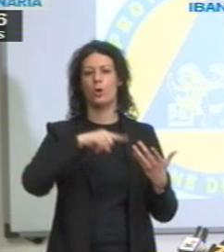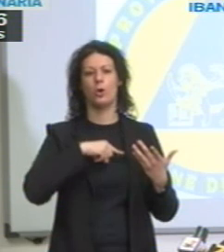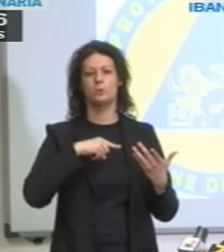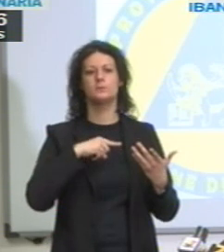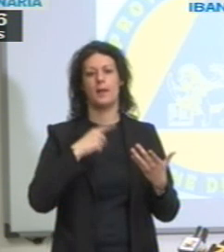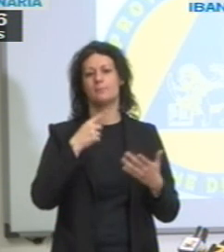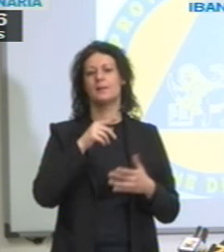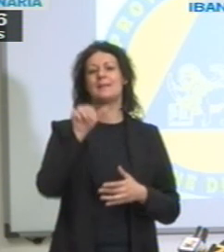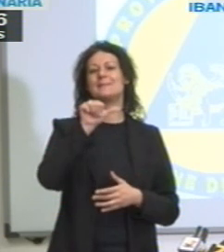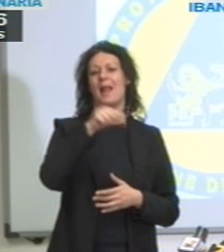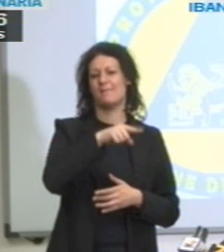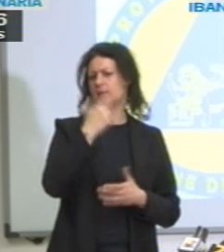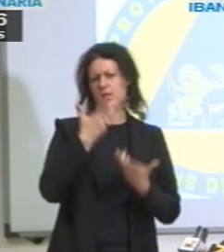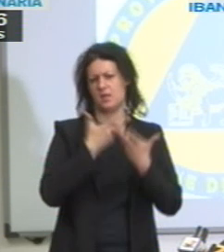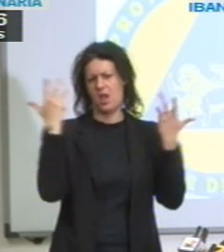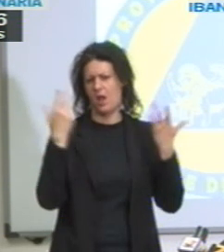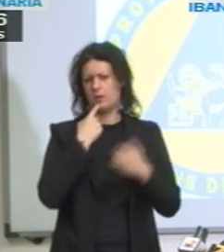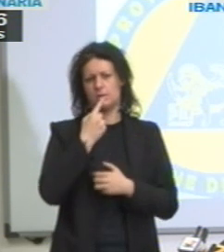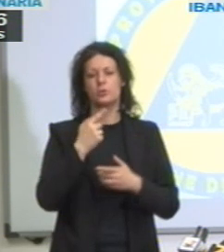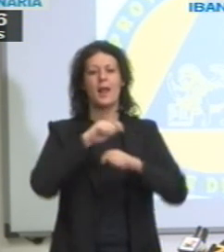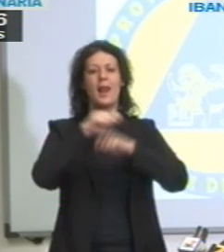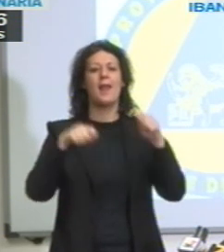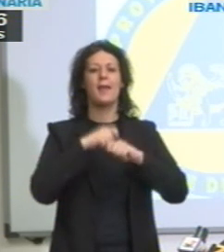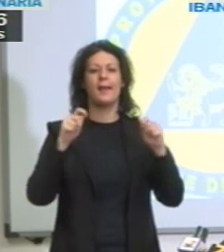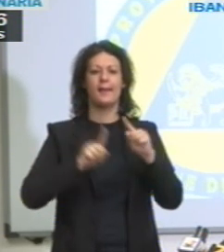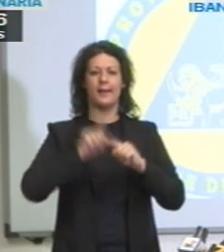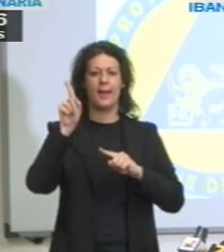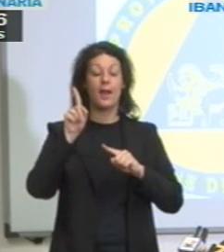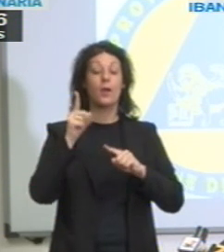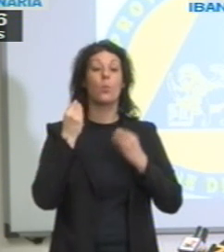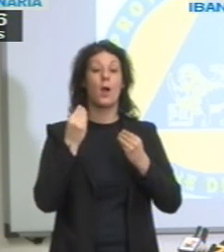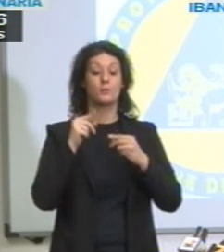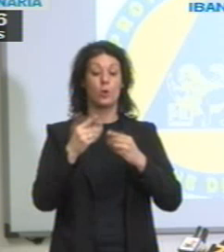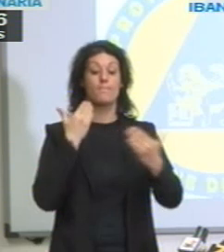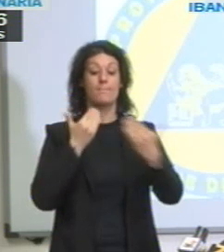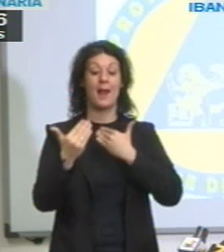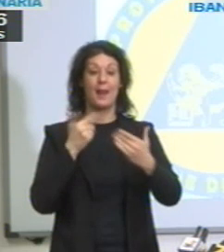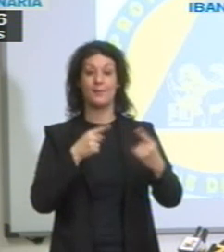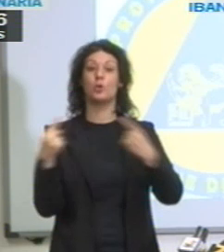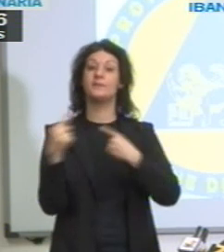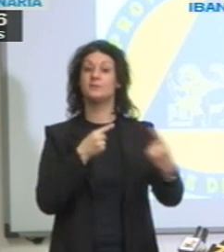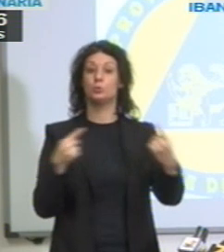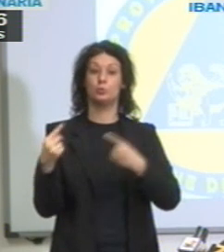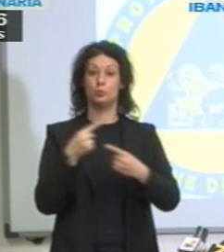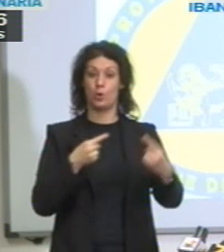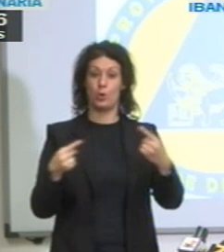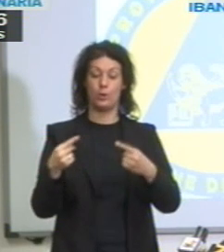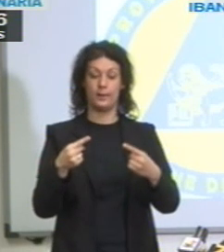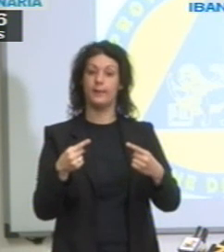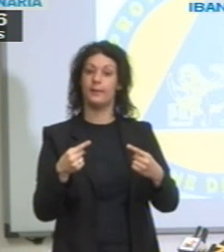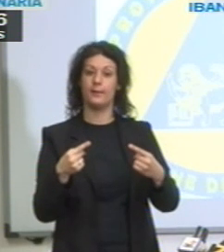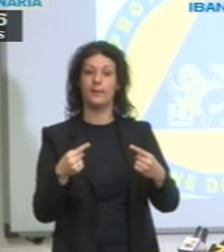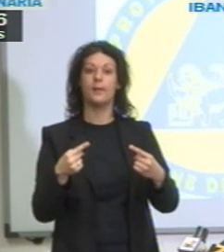di Salvini, è chiara, che è la posizione della Lega. Quando in Parlamento si discuterà del provvedimento, la nostra posizione che